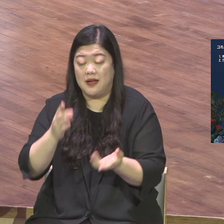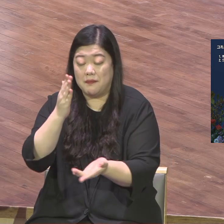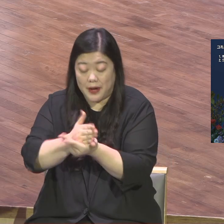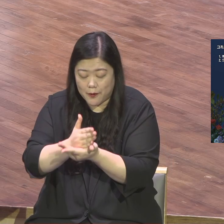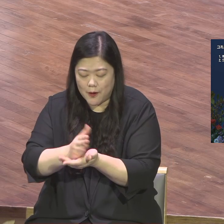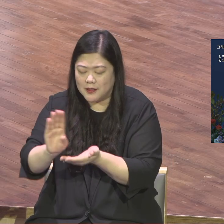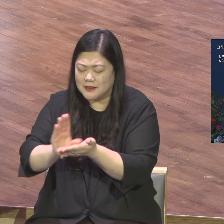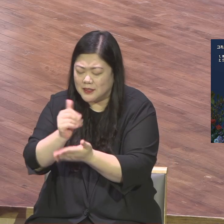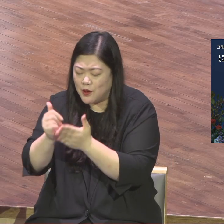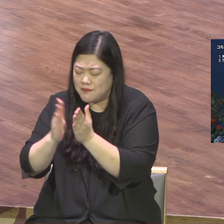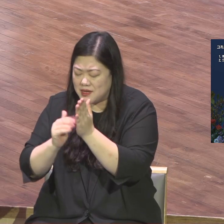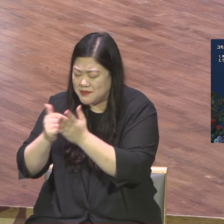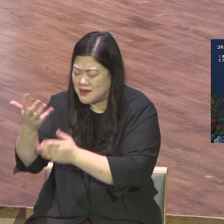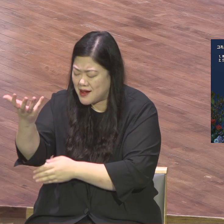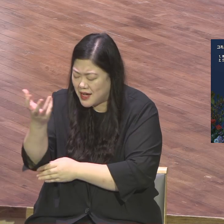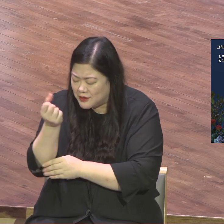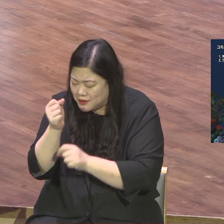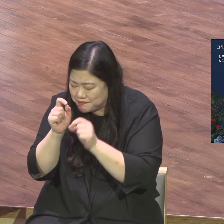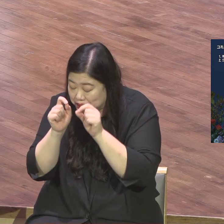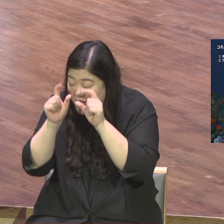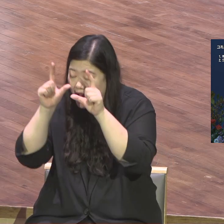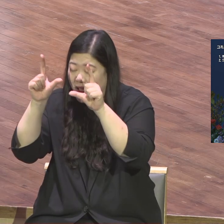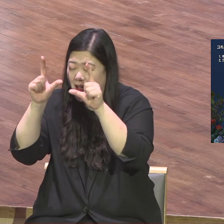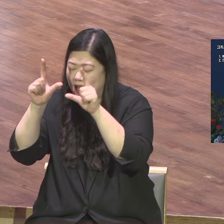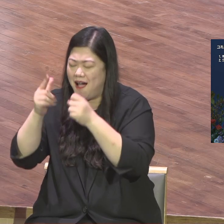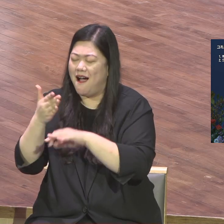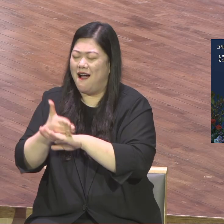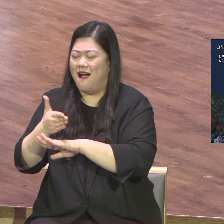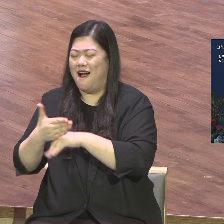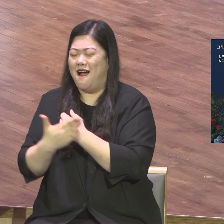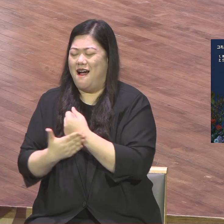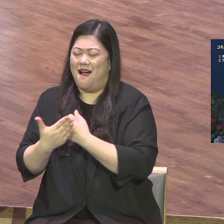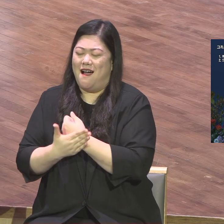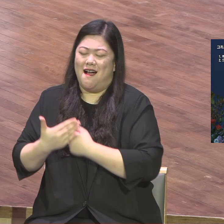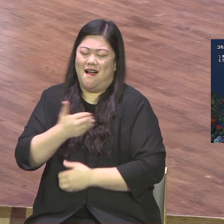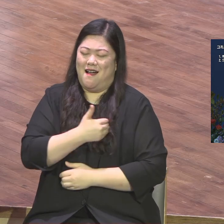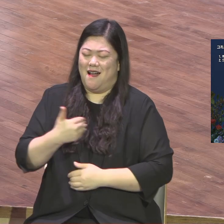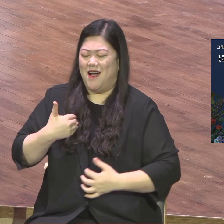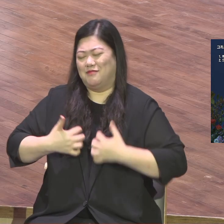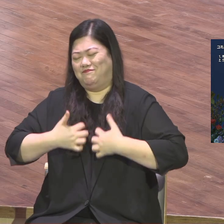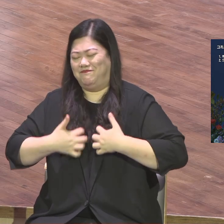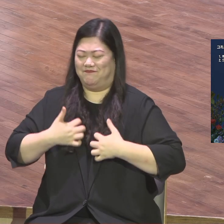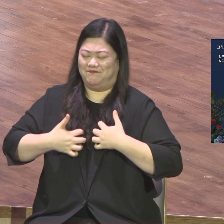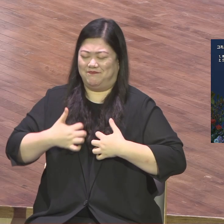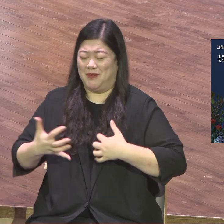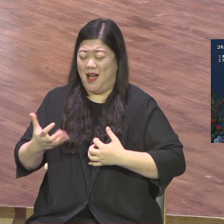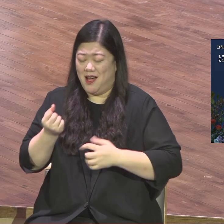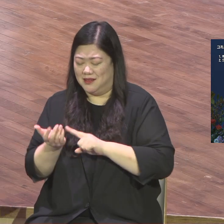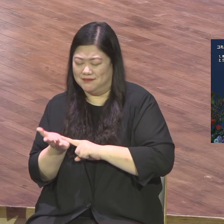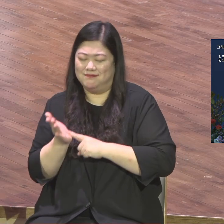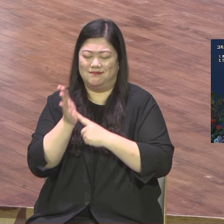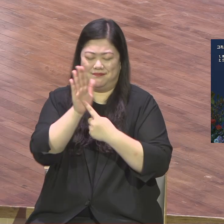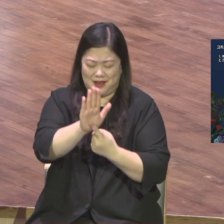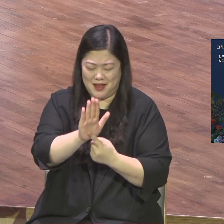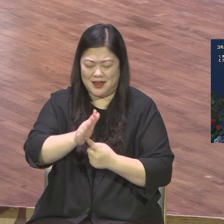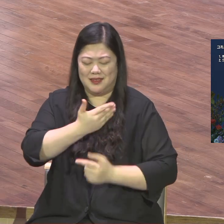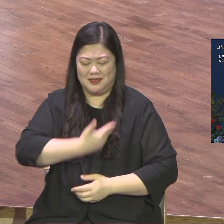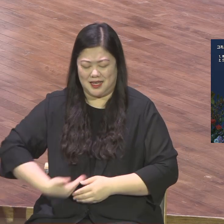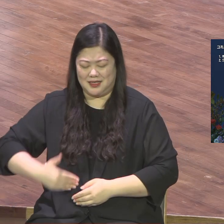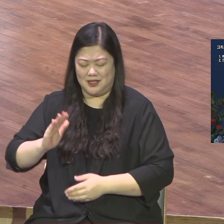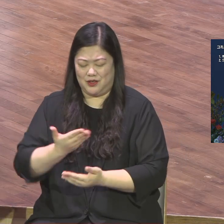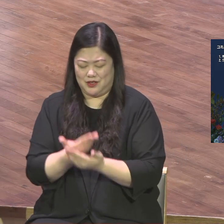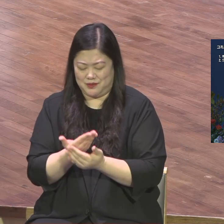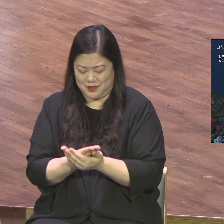자로서 참으로 날마다 이 감격 속에 이 비밀을 드러내는 그리스도의 제자들이 되게